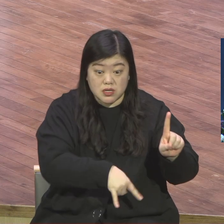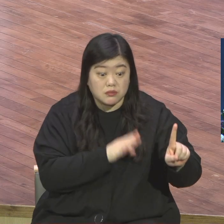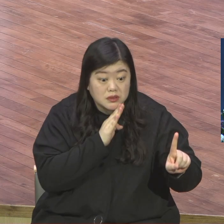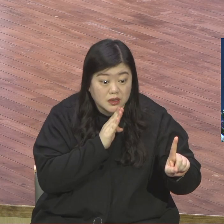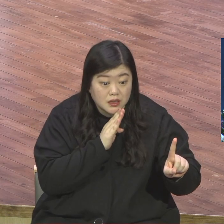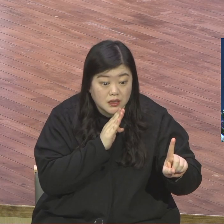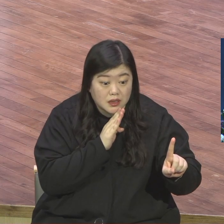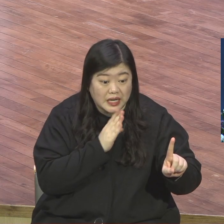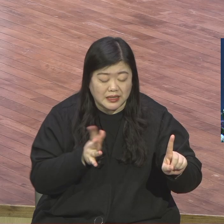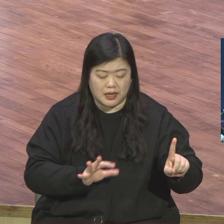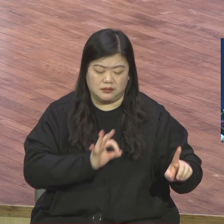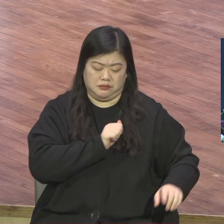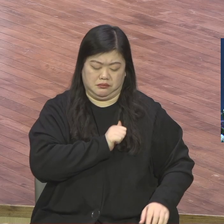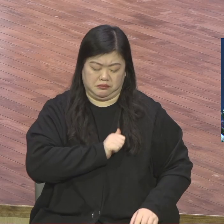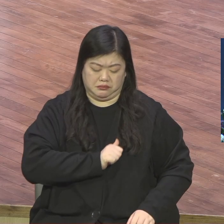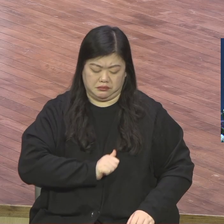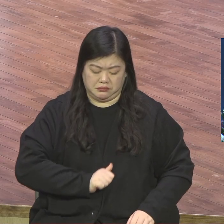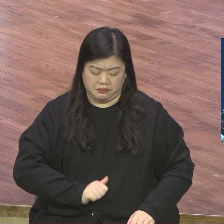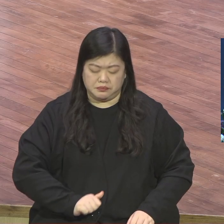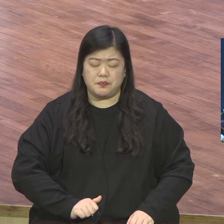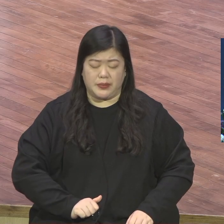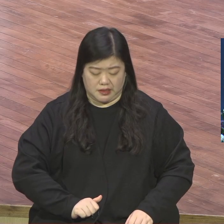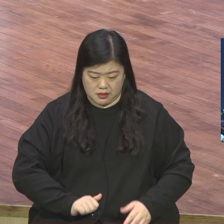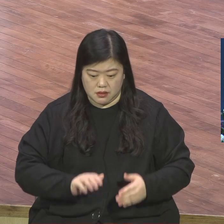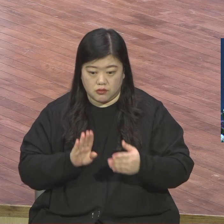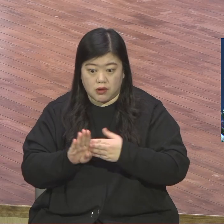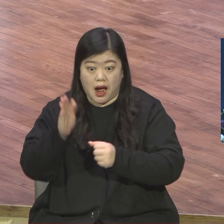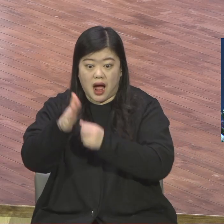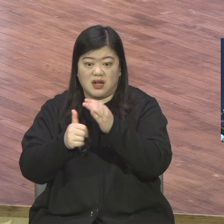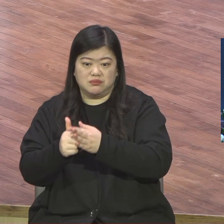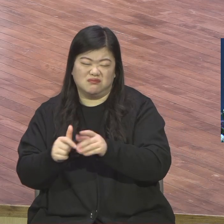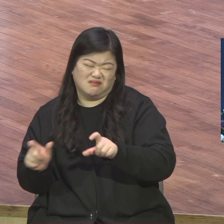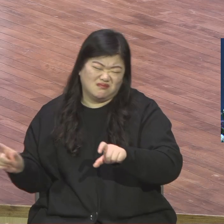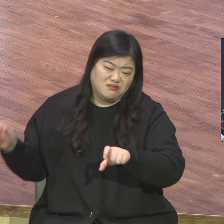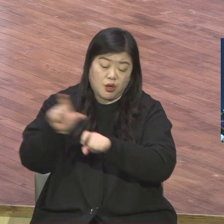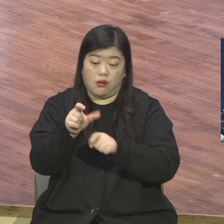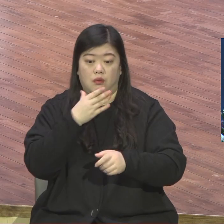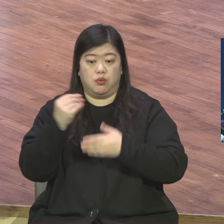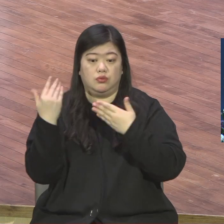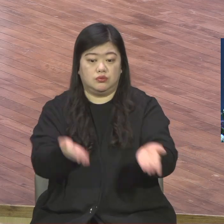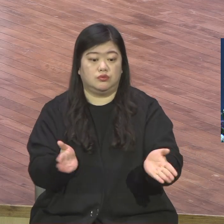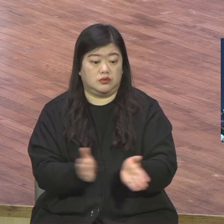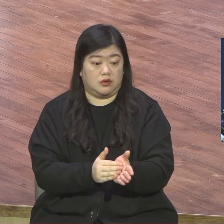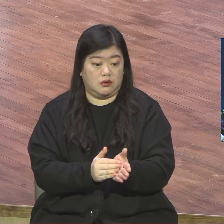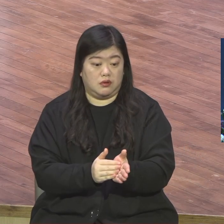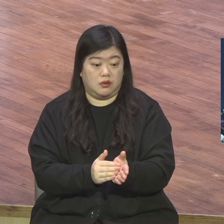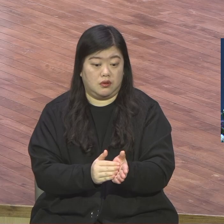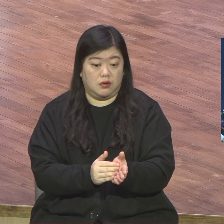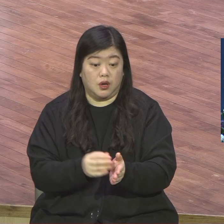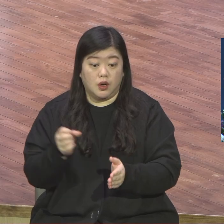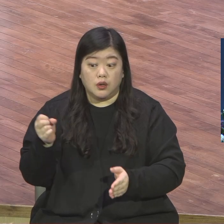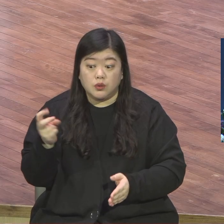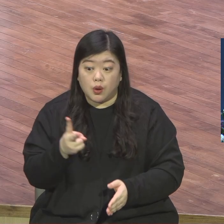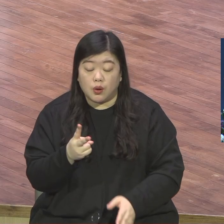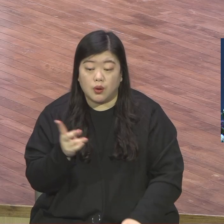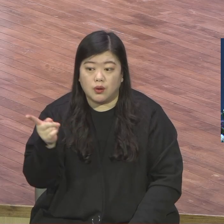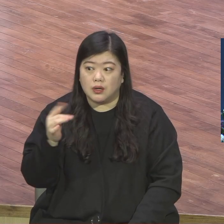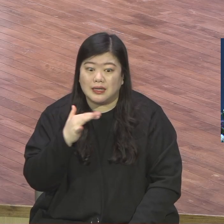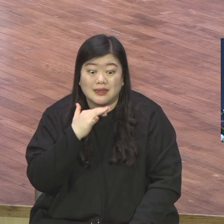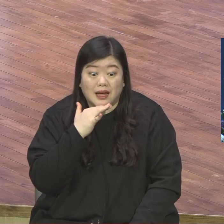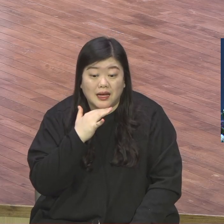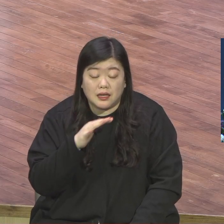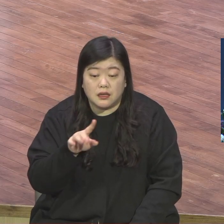욥이 140년을 더 살았어요. 140년을 더 그렇게 살면서 아들과 손자 넷을 네